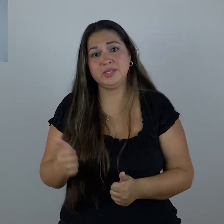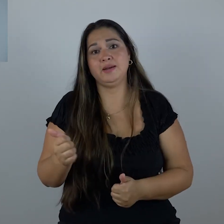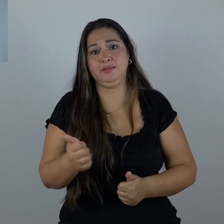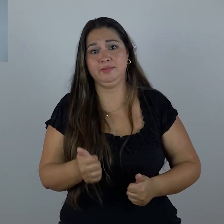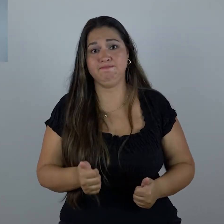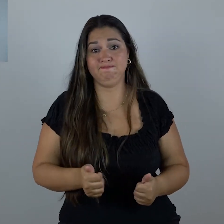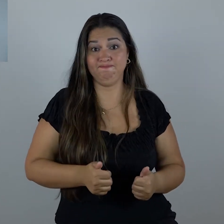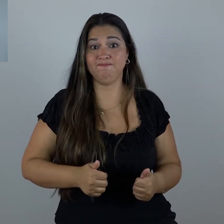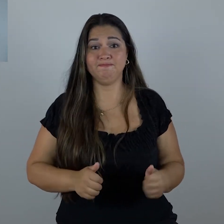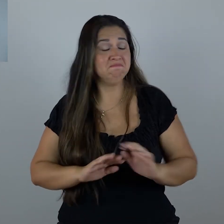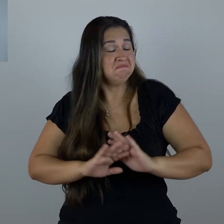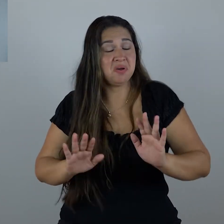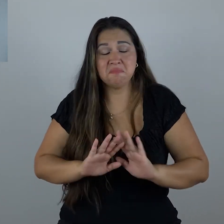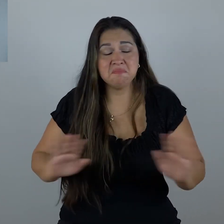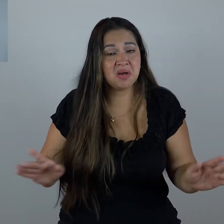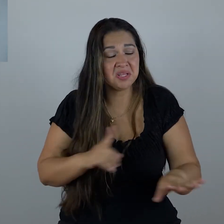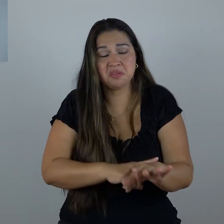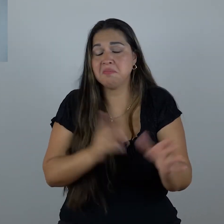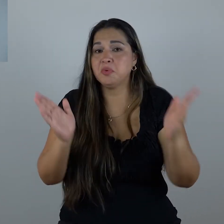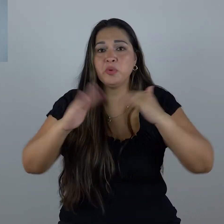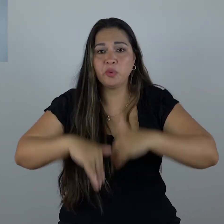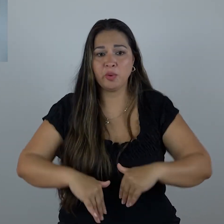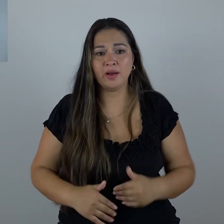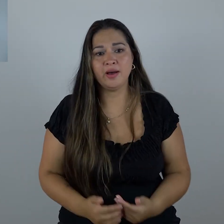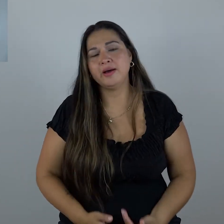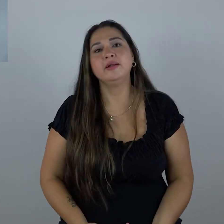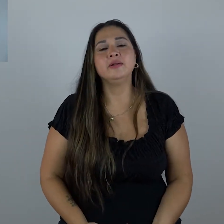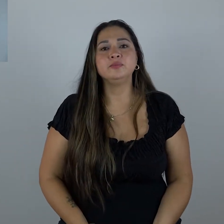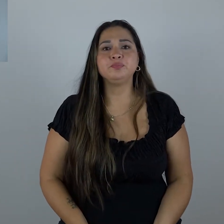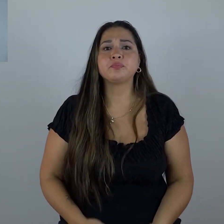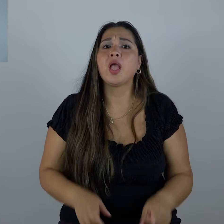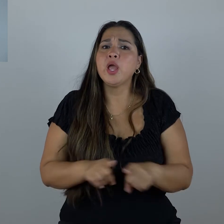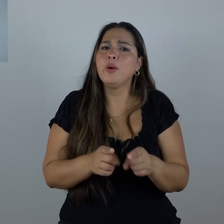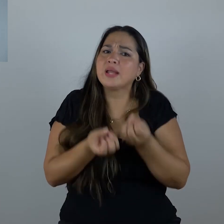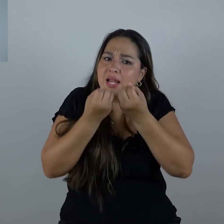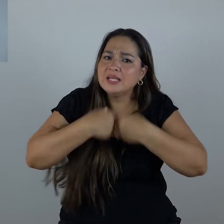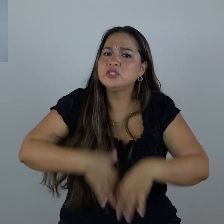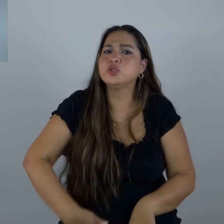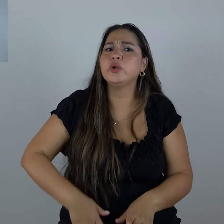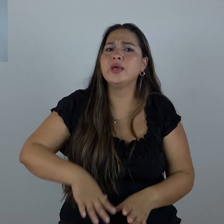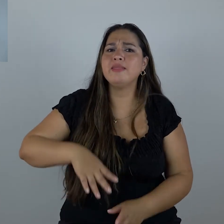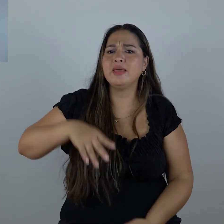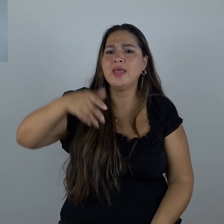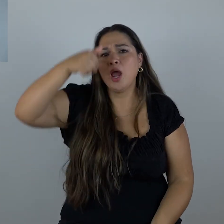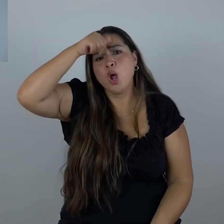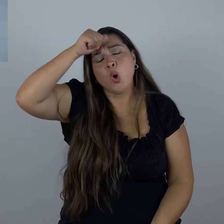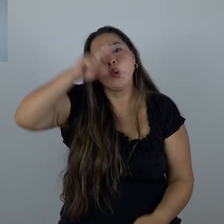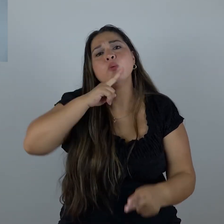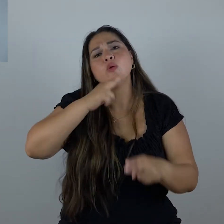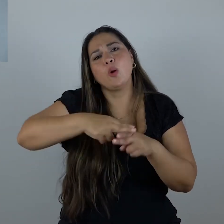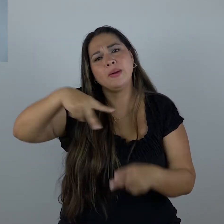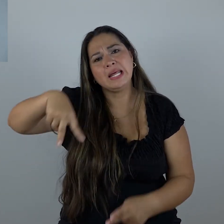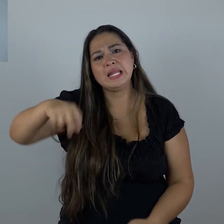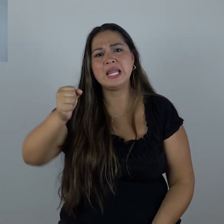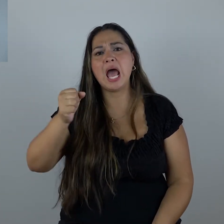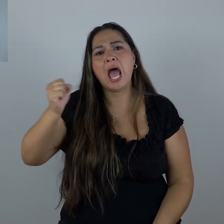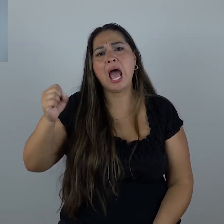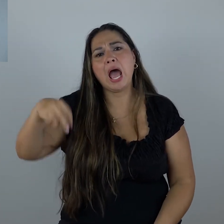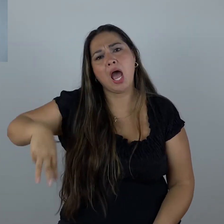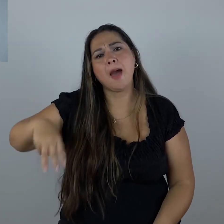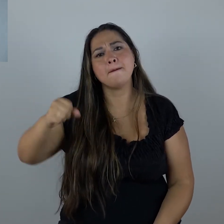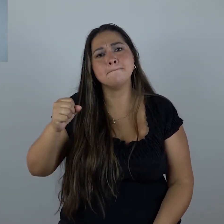puso muchas pegas al enviado de Dios para ser bautizado, y le puso muchas pegas al río en el que iba a